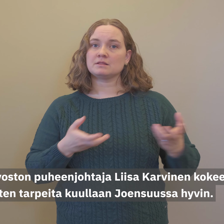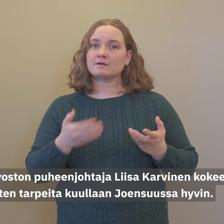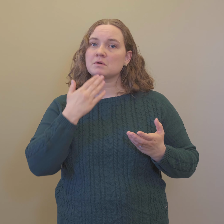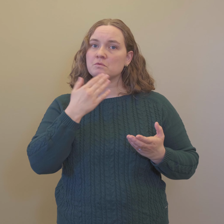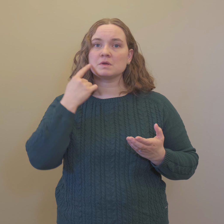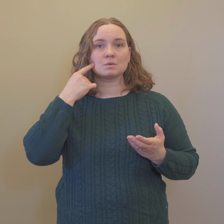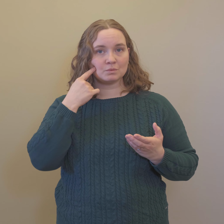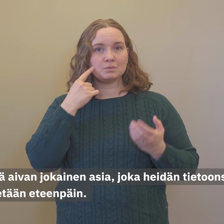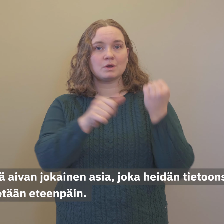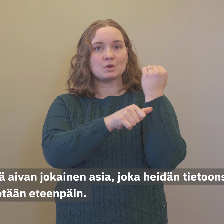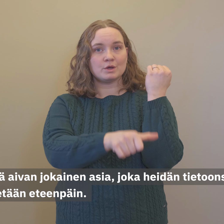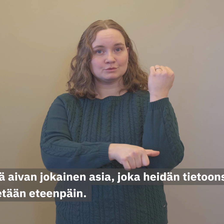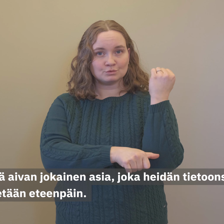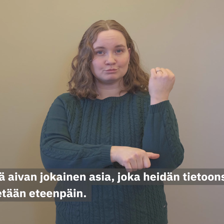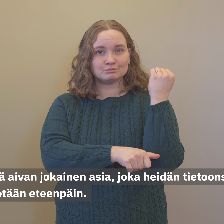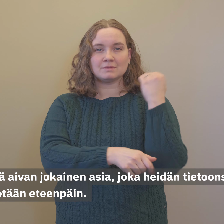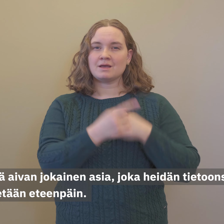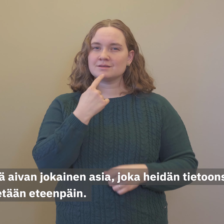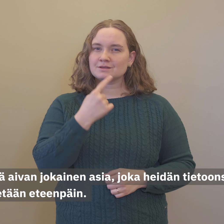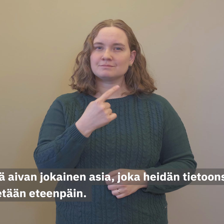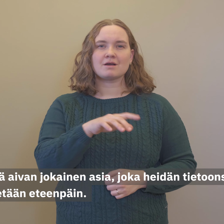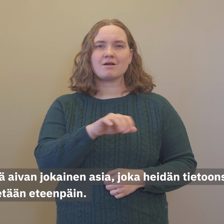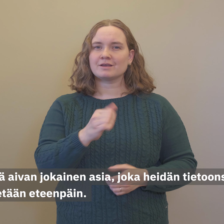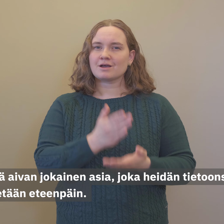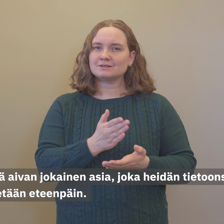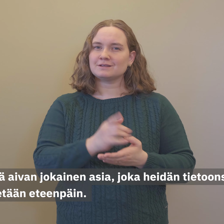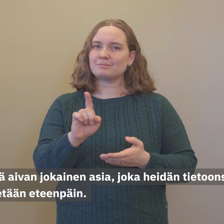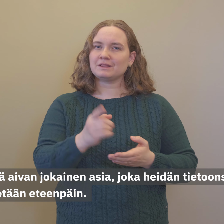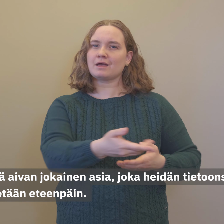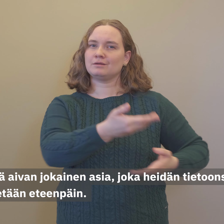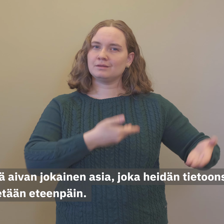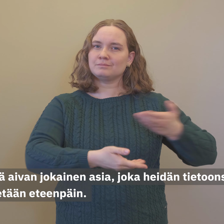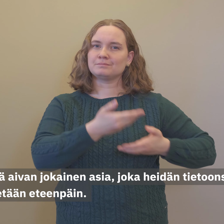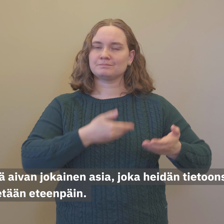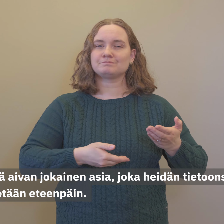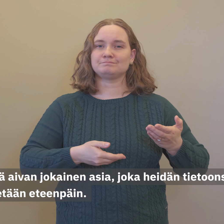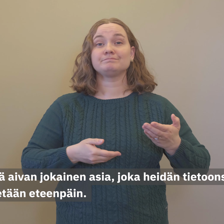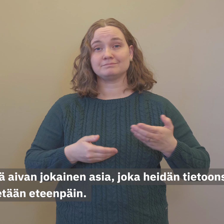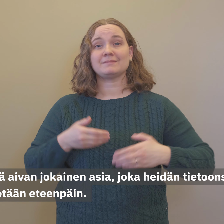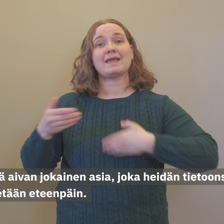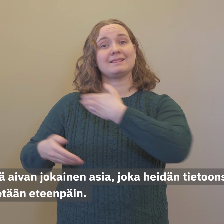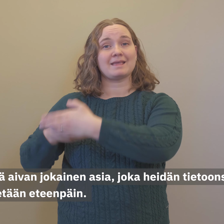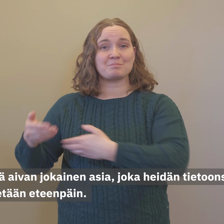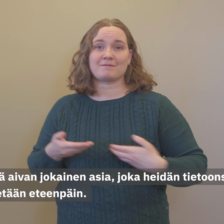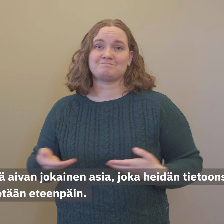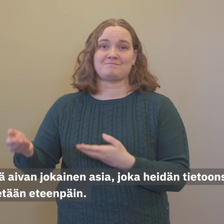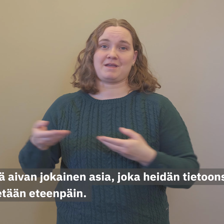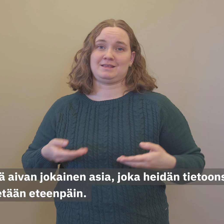Hän sanoo, että aivan jokainen asia, joka heidän tietoonsa tuodaan, välitetään eteenpäin.